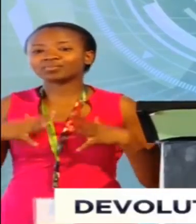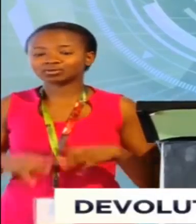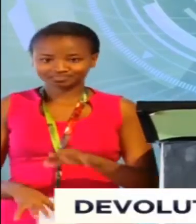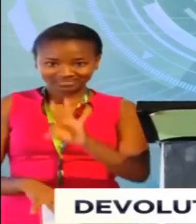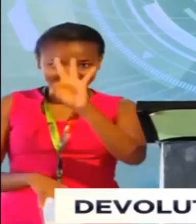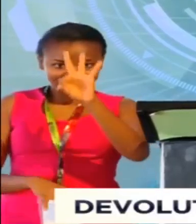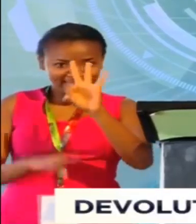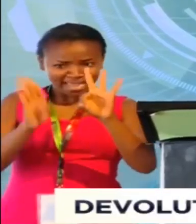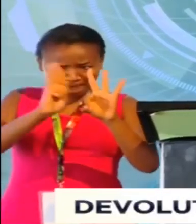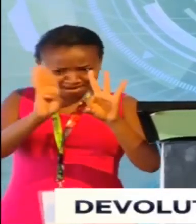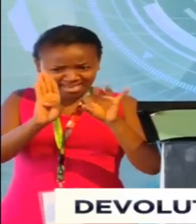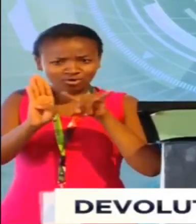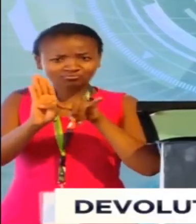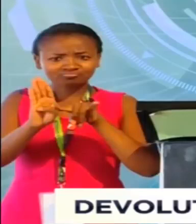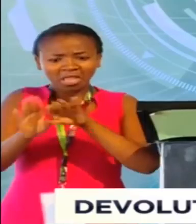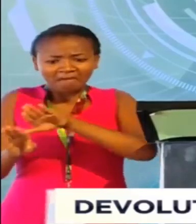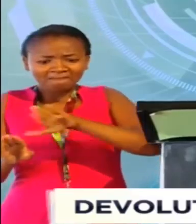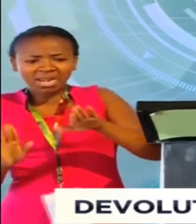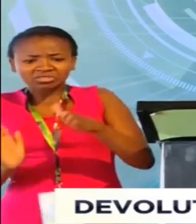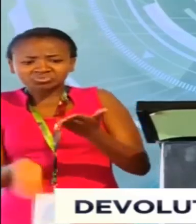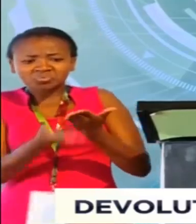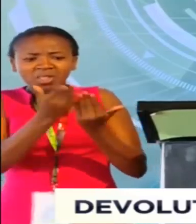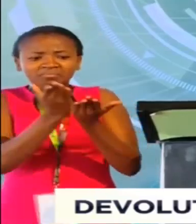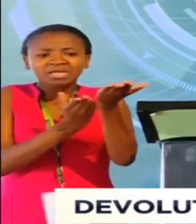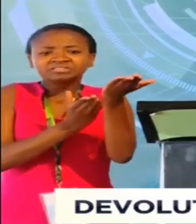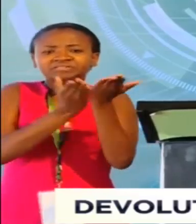3 billion ndio imebaki kuhudumia